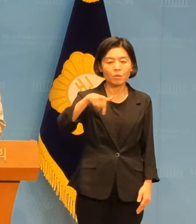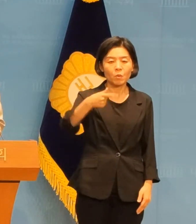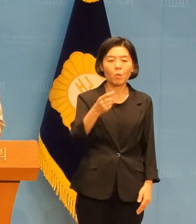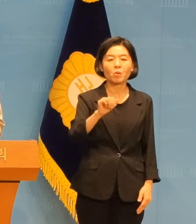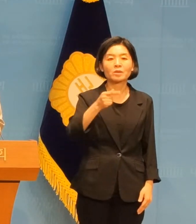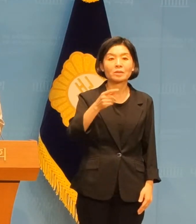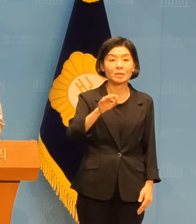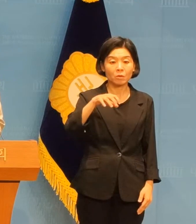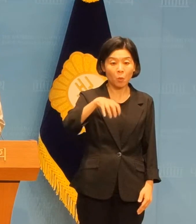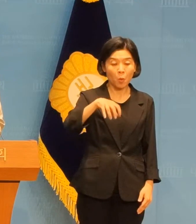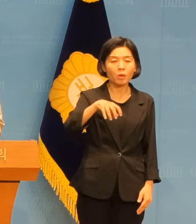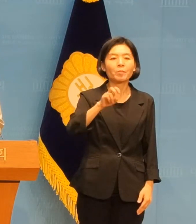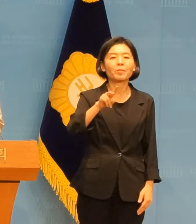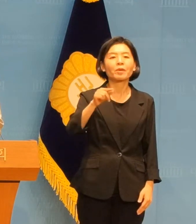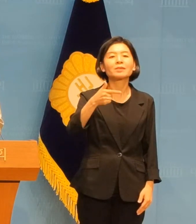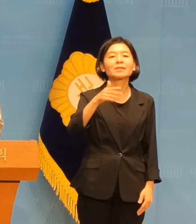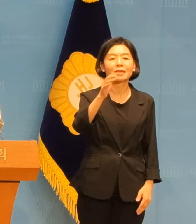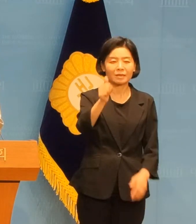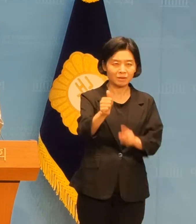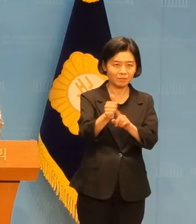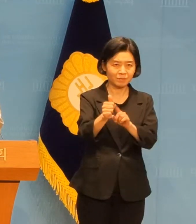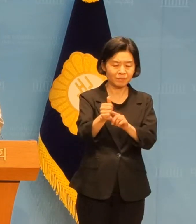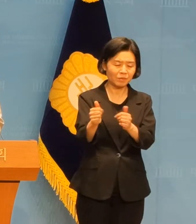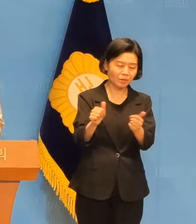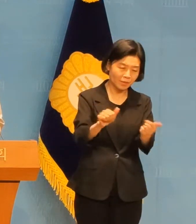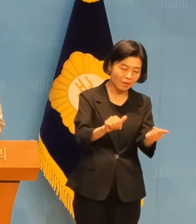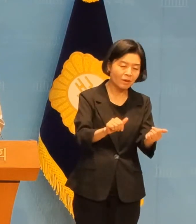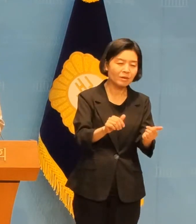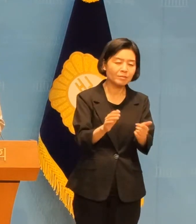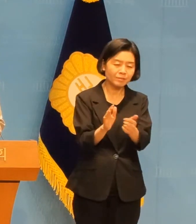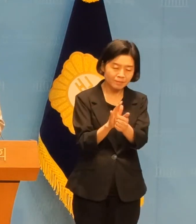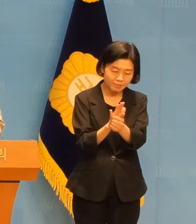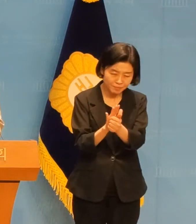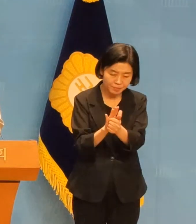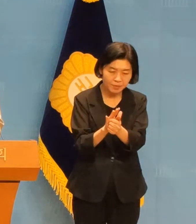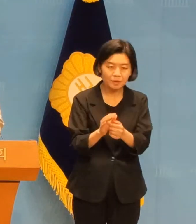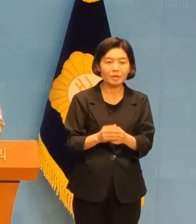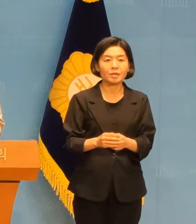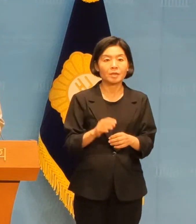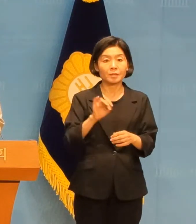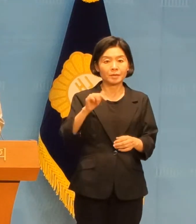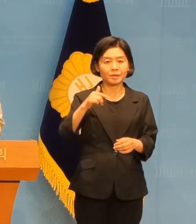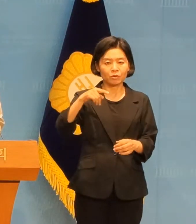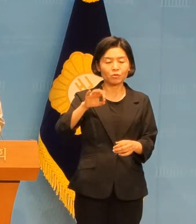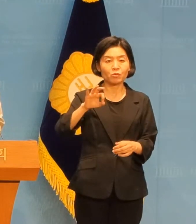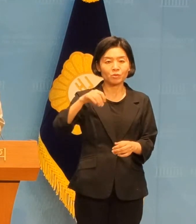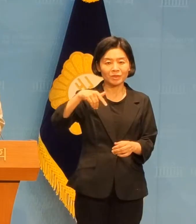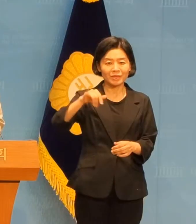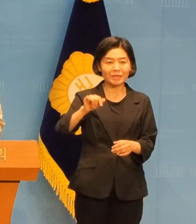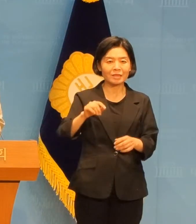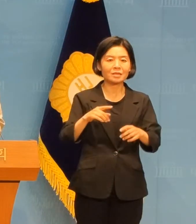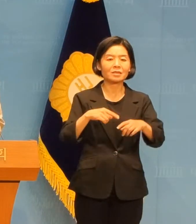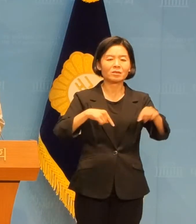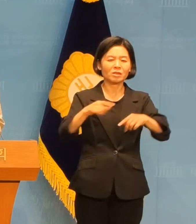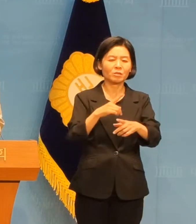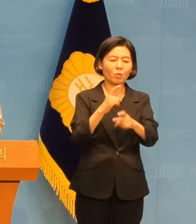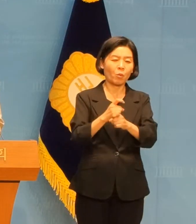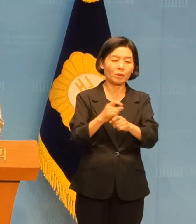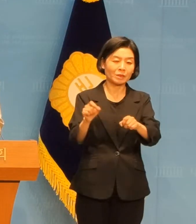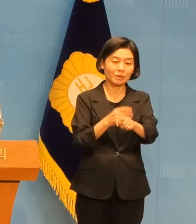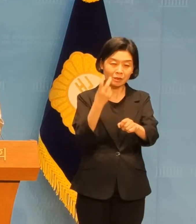드디어 정치보복 특검이 사람을 죽였습니다. 오늘